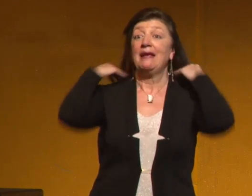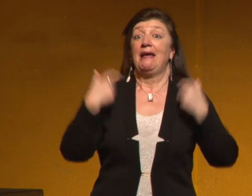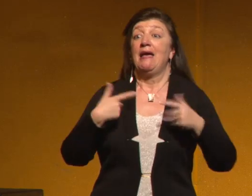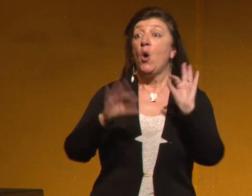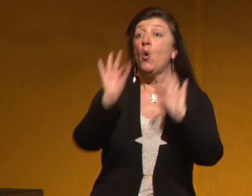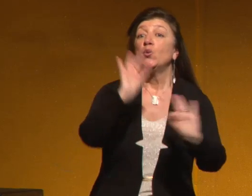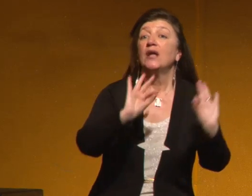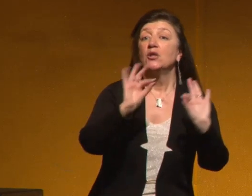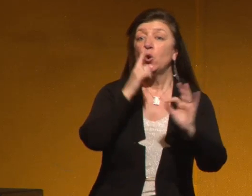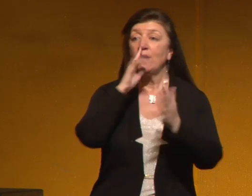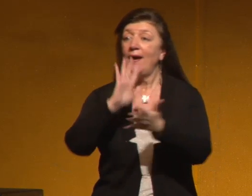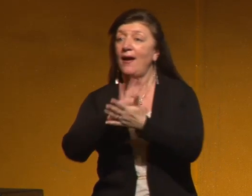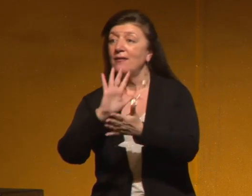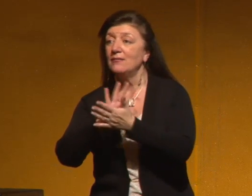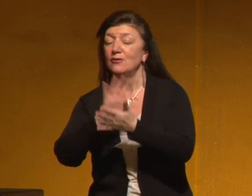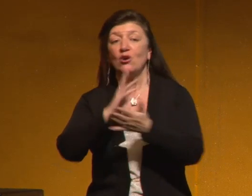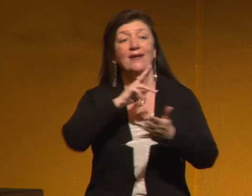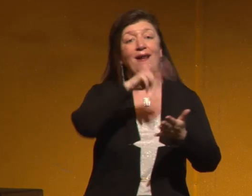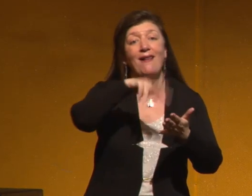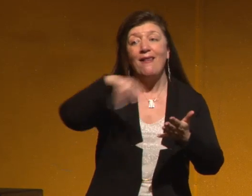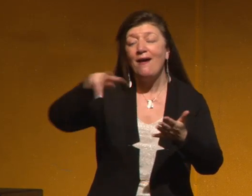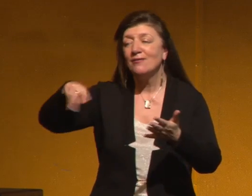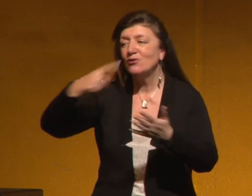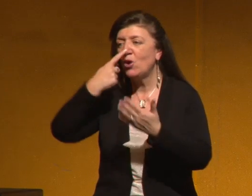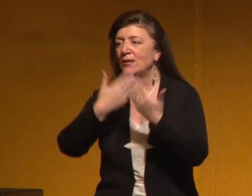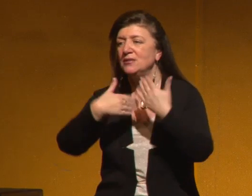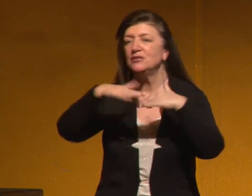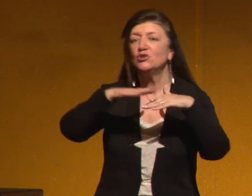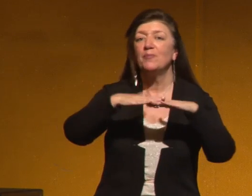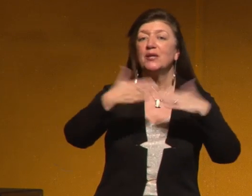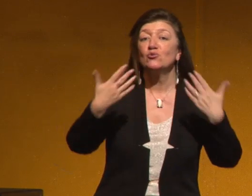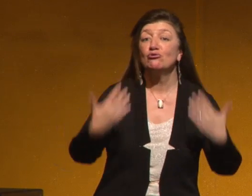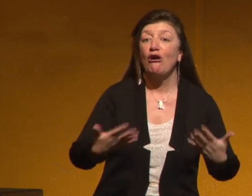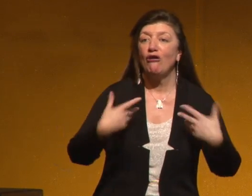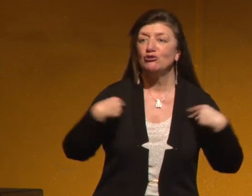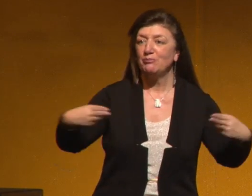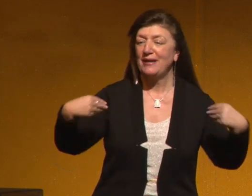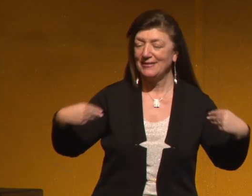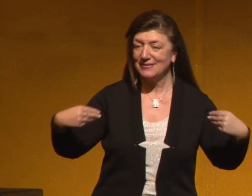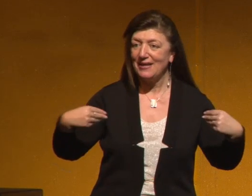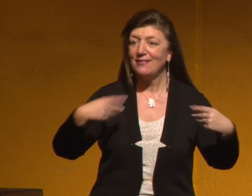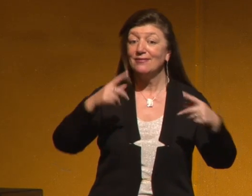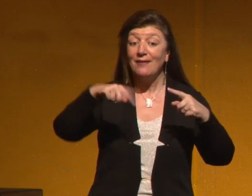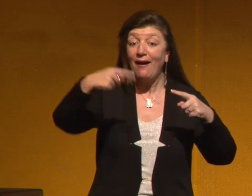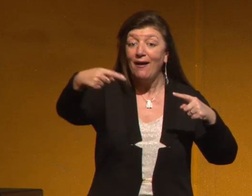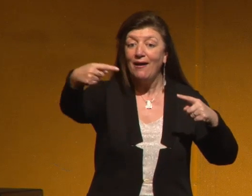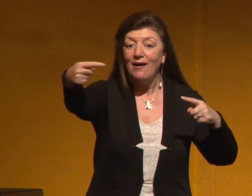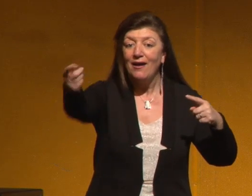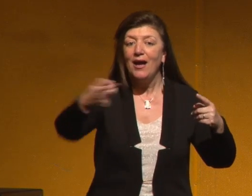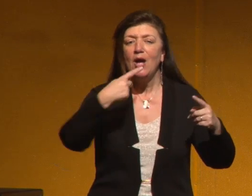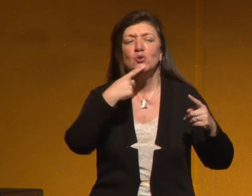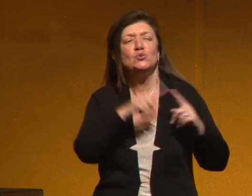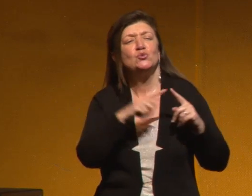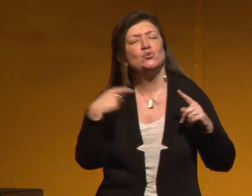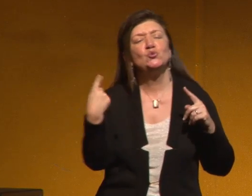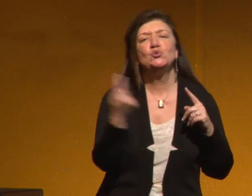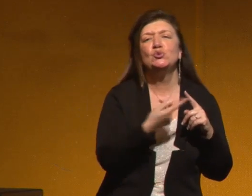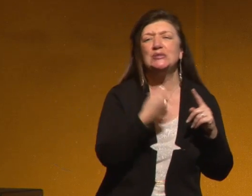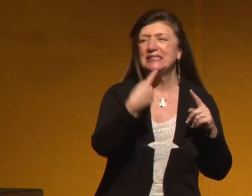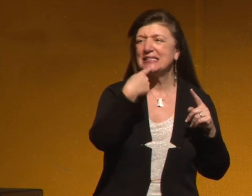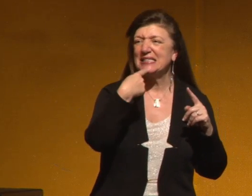i lettori soprattutto che oggi saranno presenti e anche nei prossimi giorni e tutti coloro che